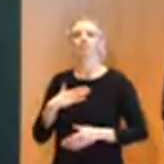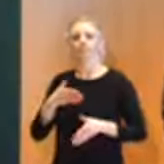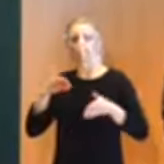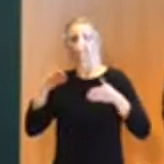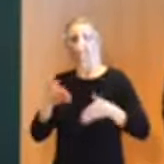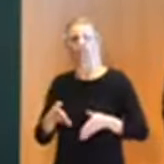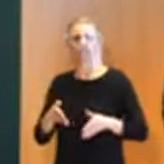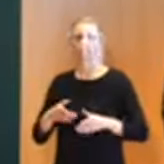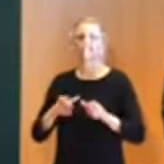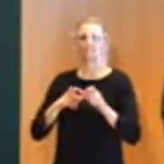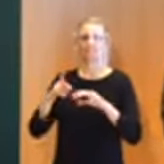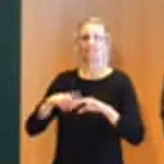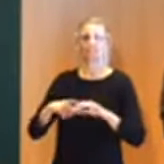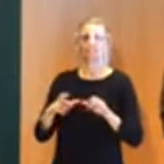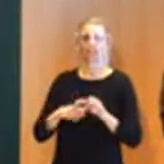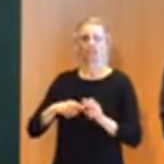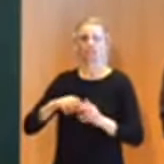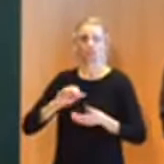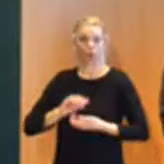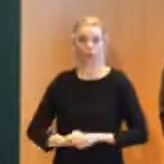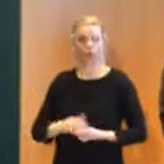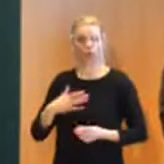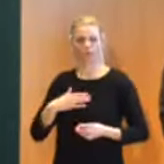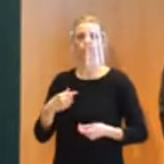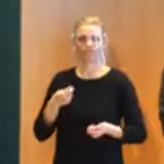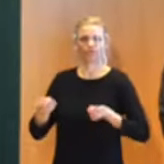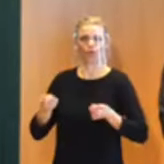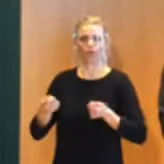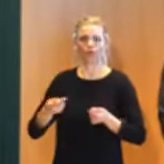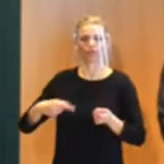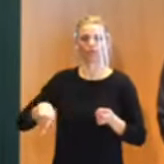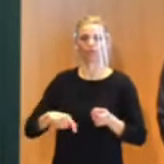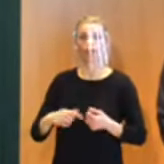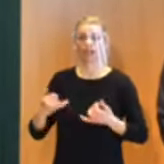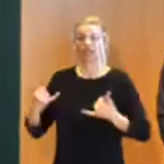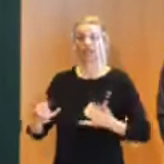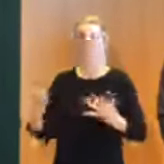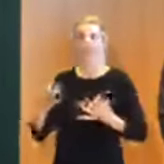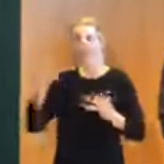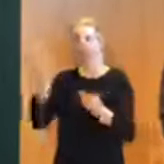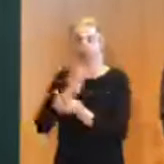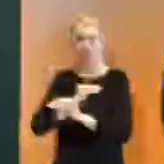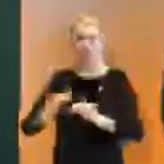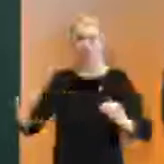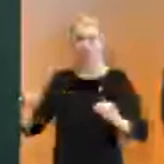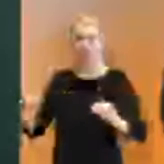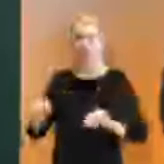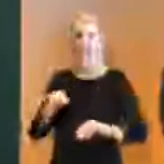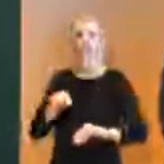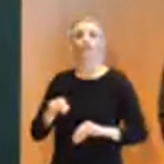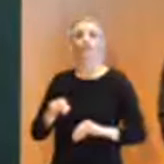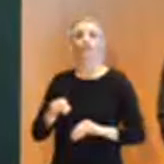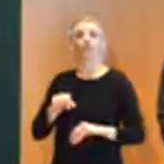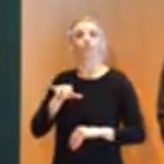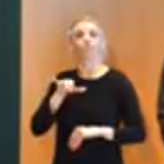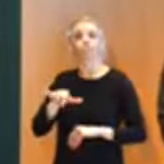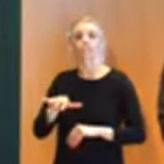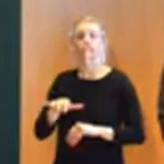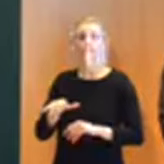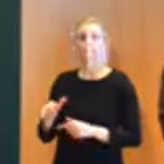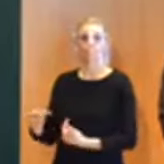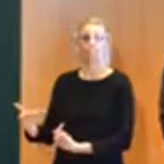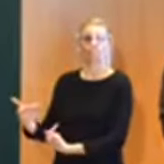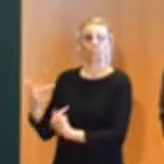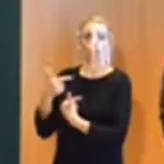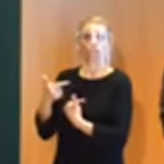naša republiková rada. A môžem vám teda povedať, že to, čo som tu dnes oznámil, je podporené rozhodnutiami